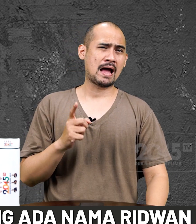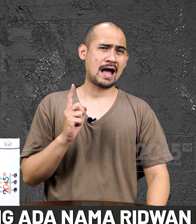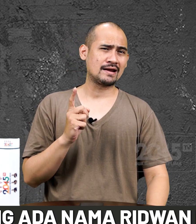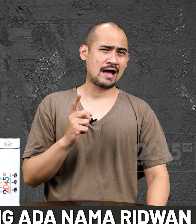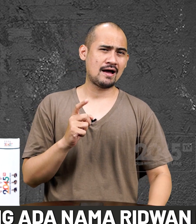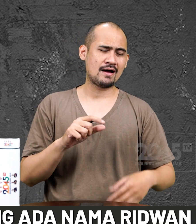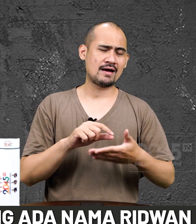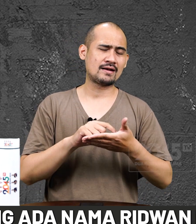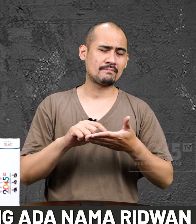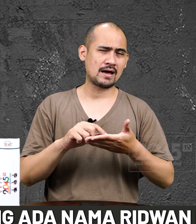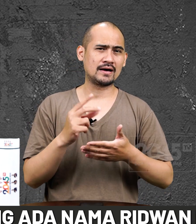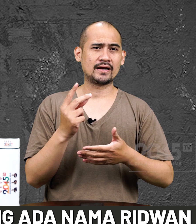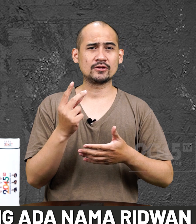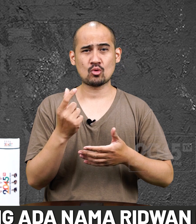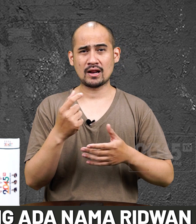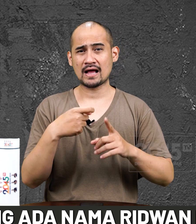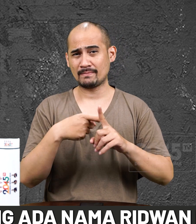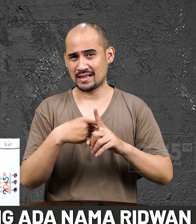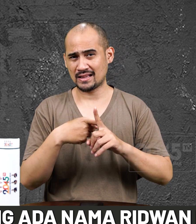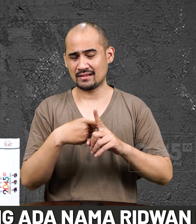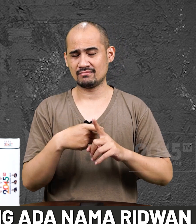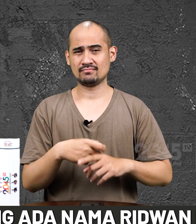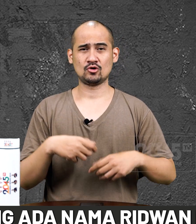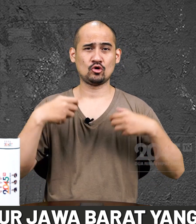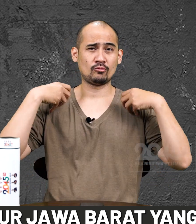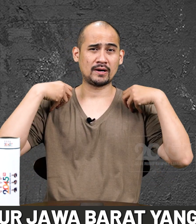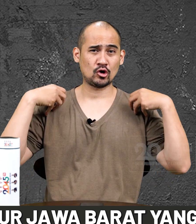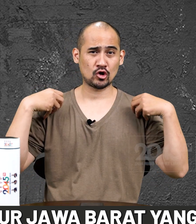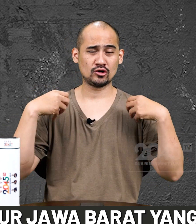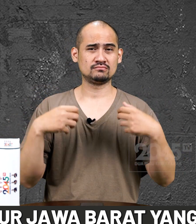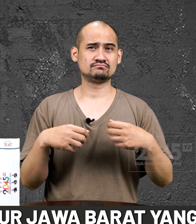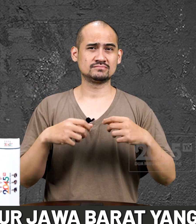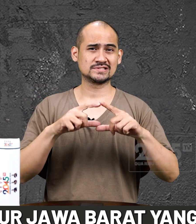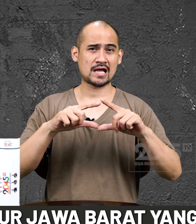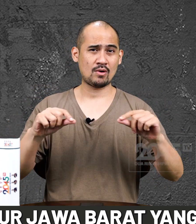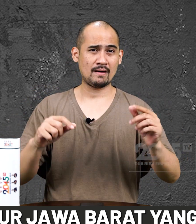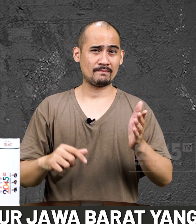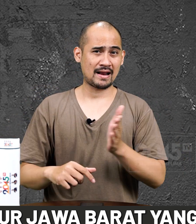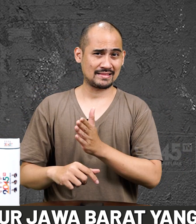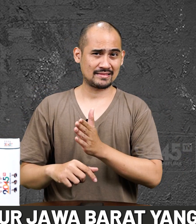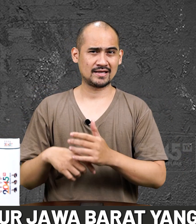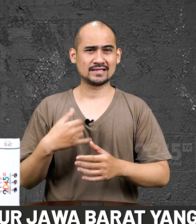Memang ada nama Ridwan Kamil, Gubernur Jawa Barat yang cukup diperhitungkan.